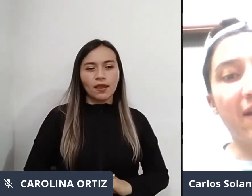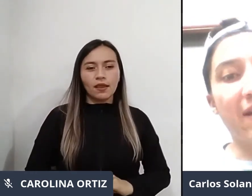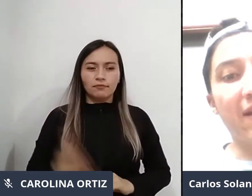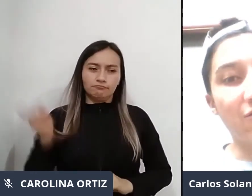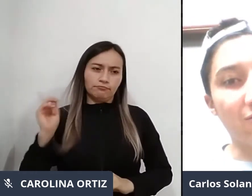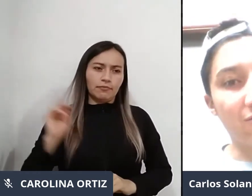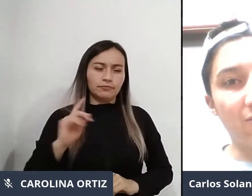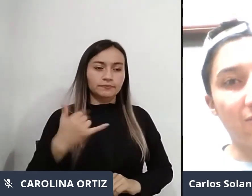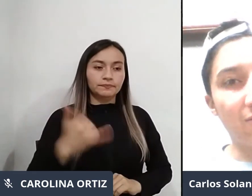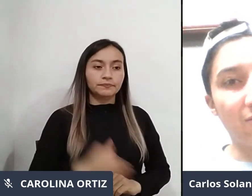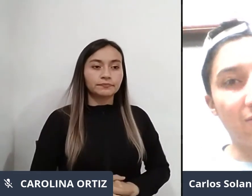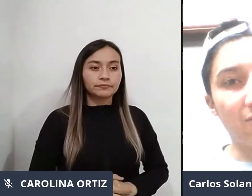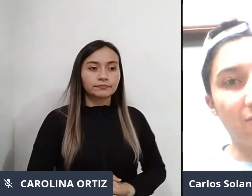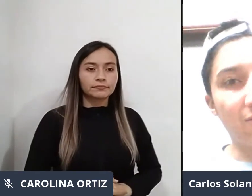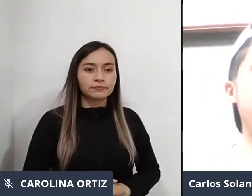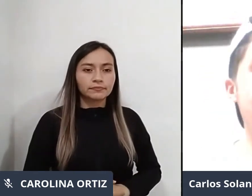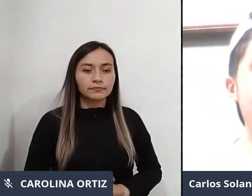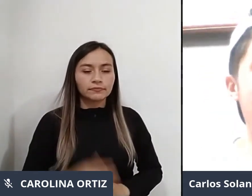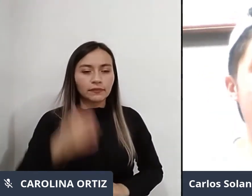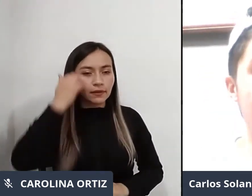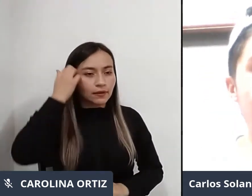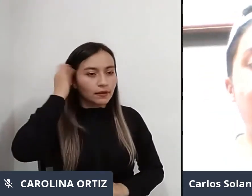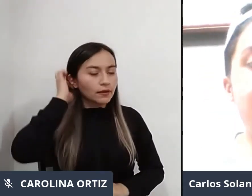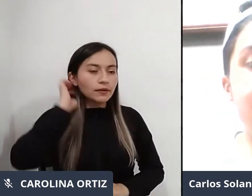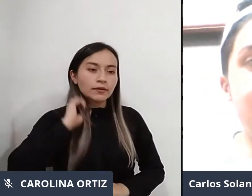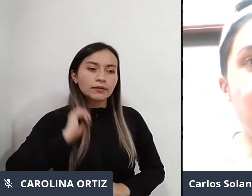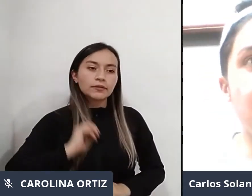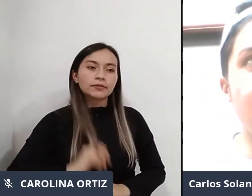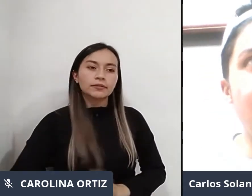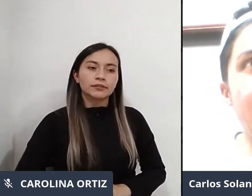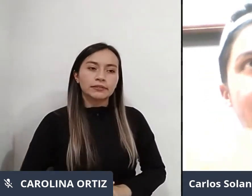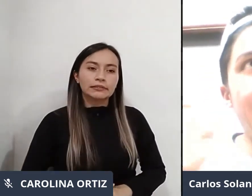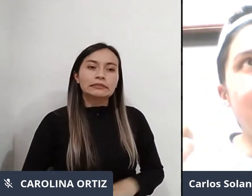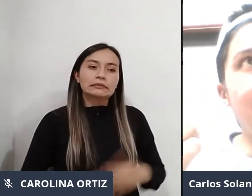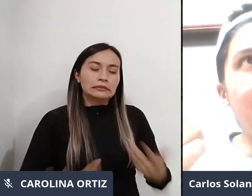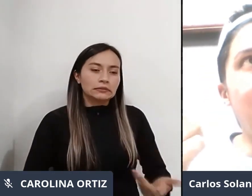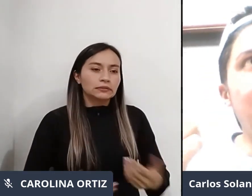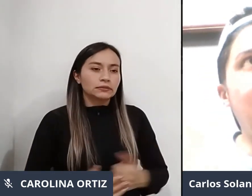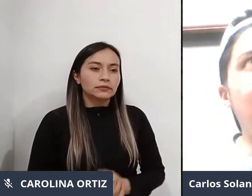también? ¿Cómo ha cambiado también el tema